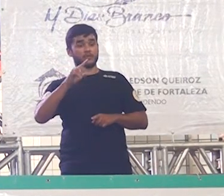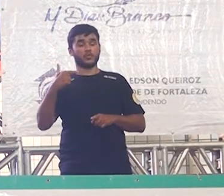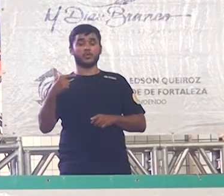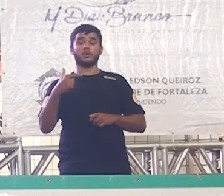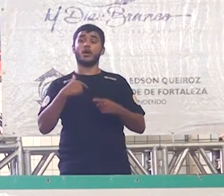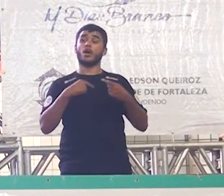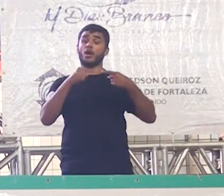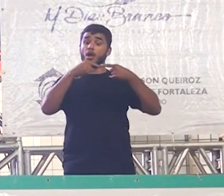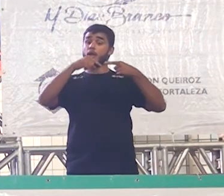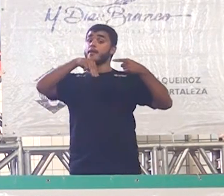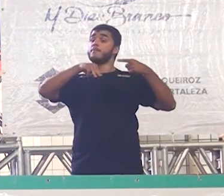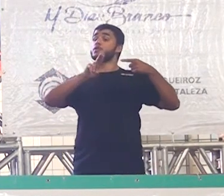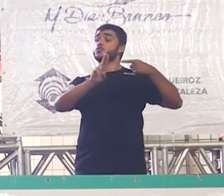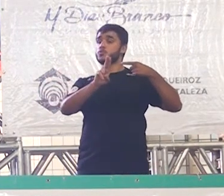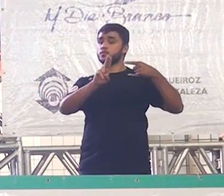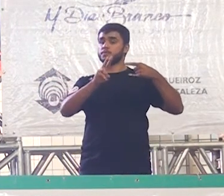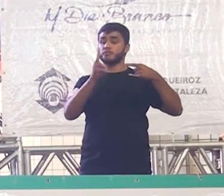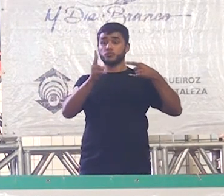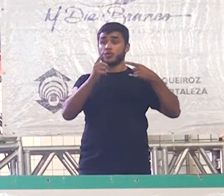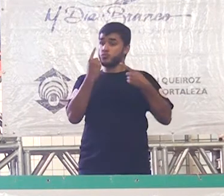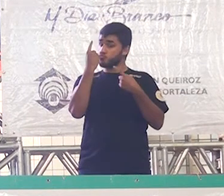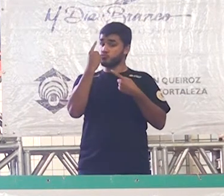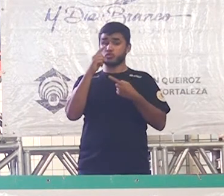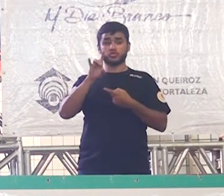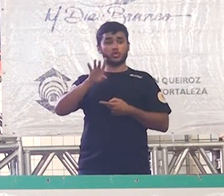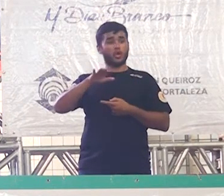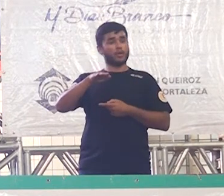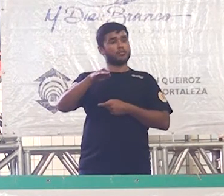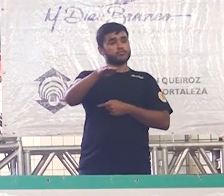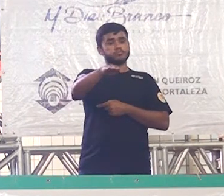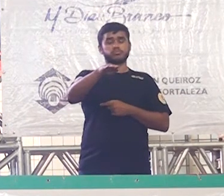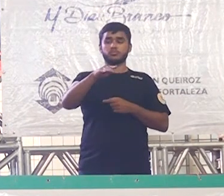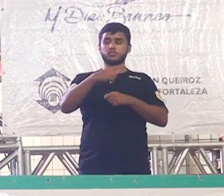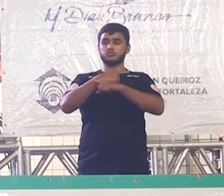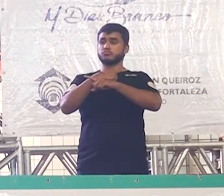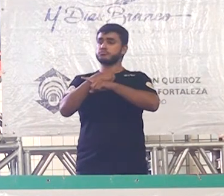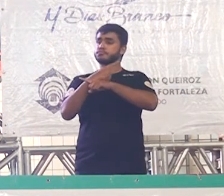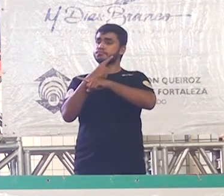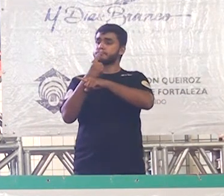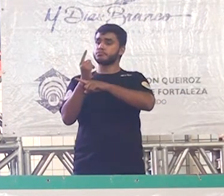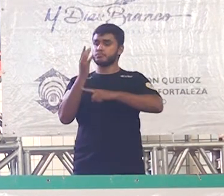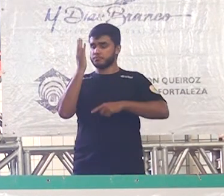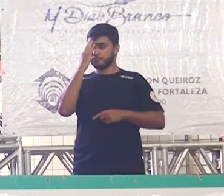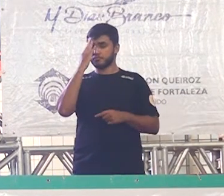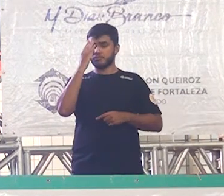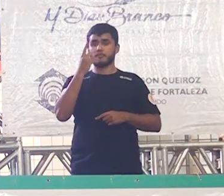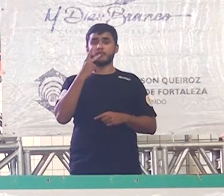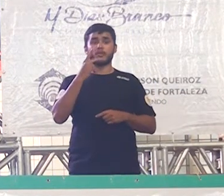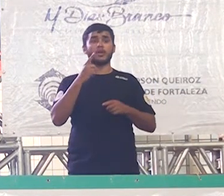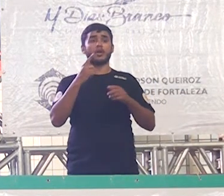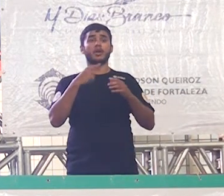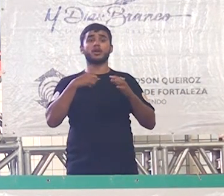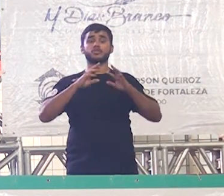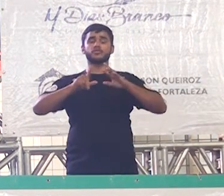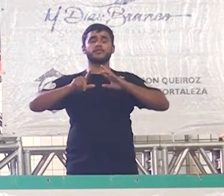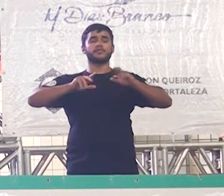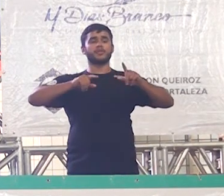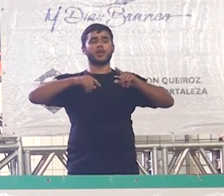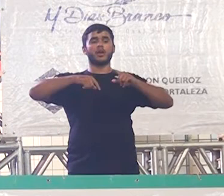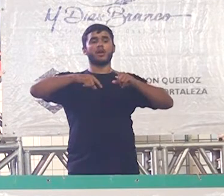e um mesmo veículo, só um veículo, percorre 2 trechos dessa trajetória com velocidades